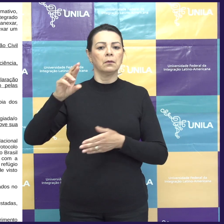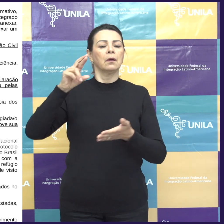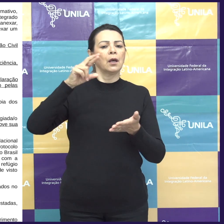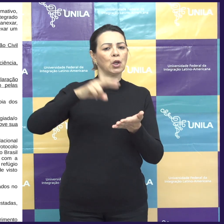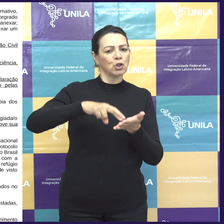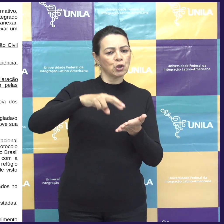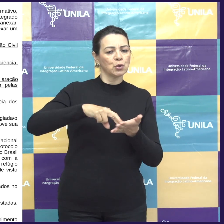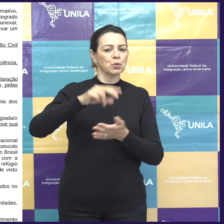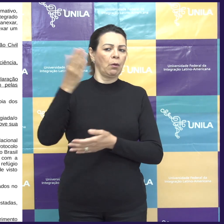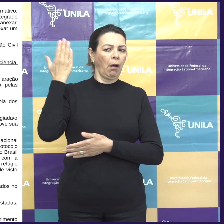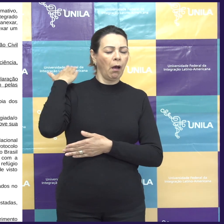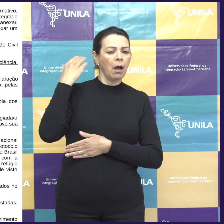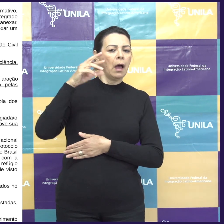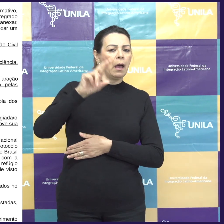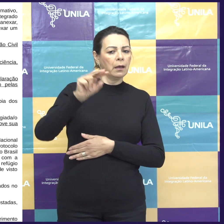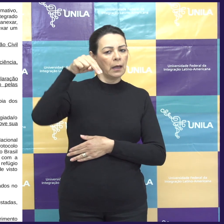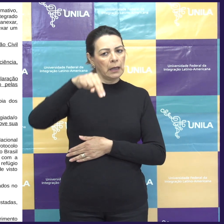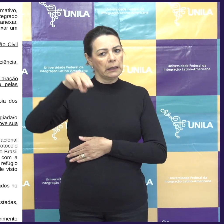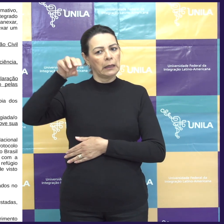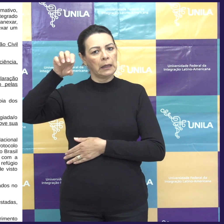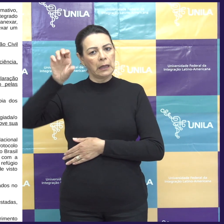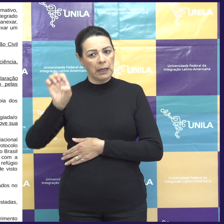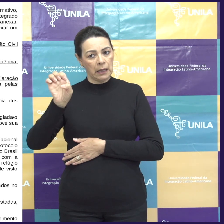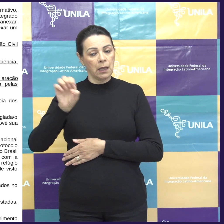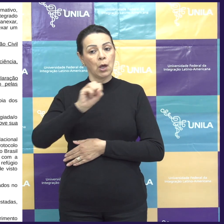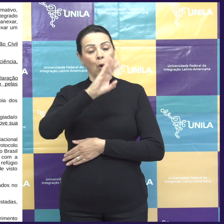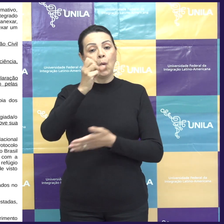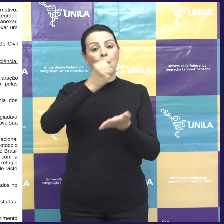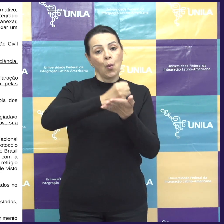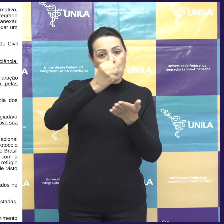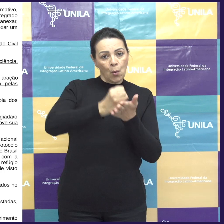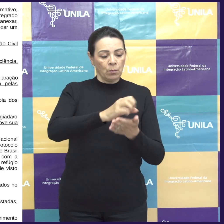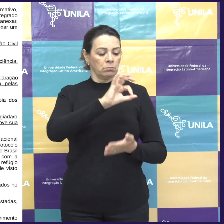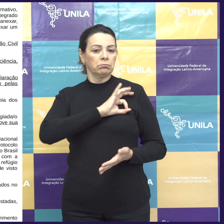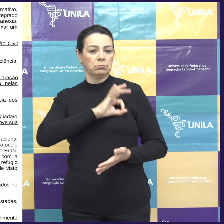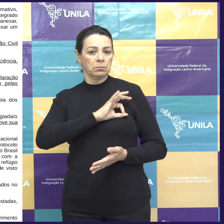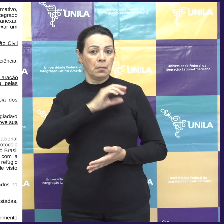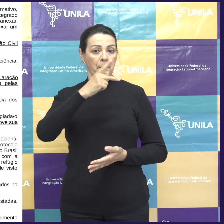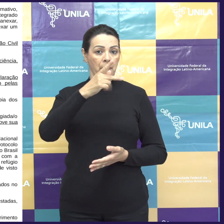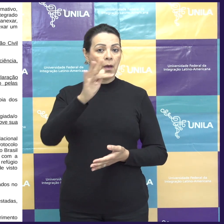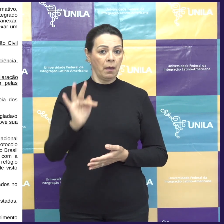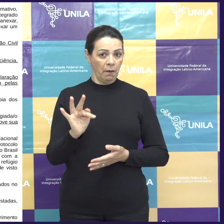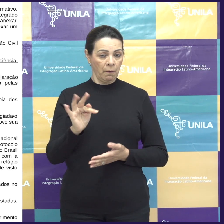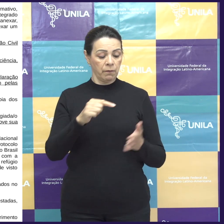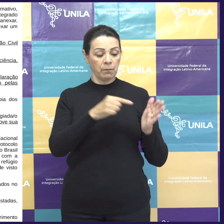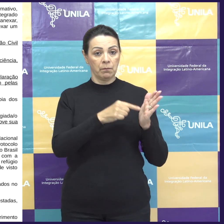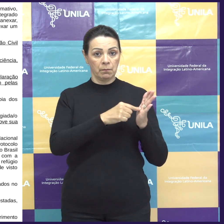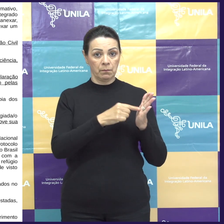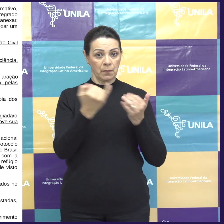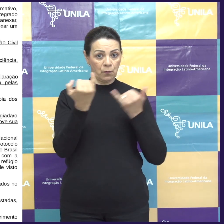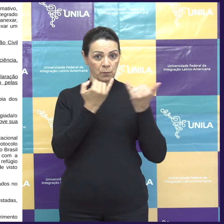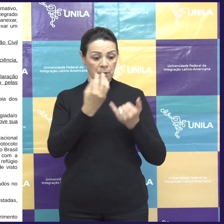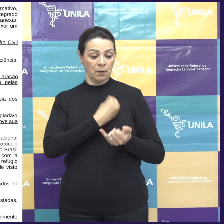RNE, ou protocolo emitido pela Polícia Federal, onde conste a informação da